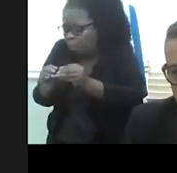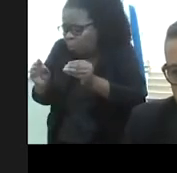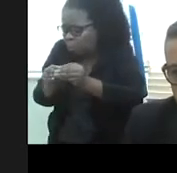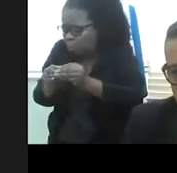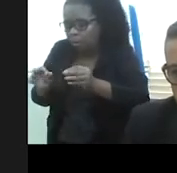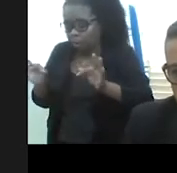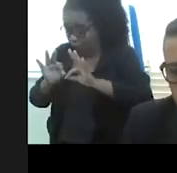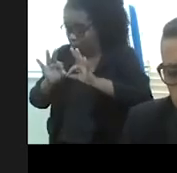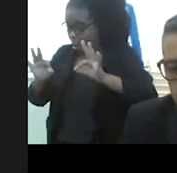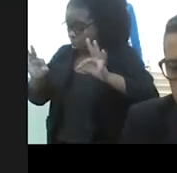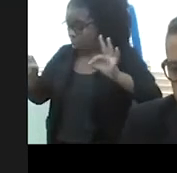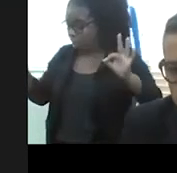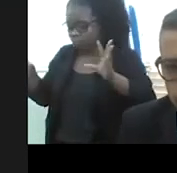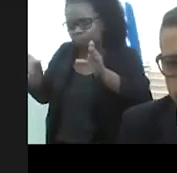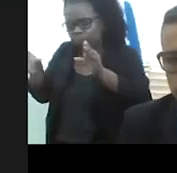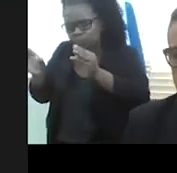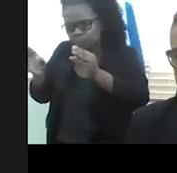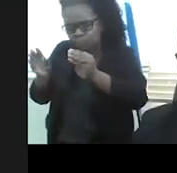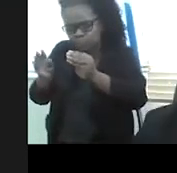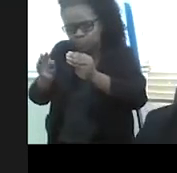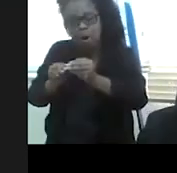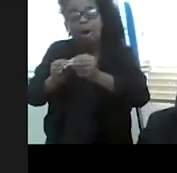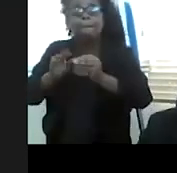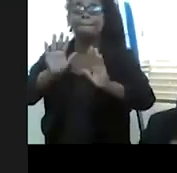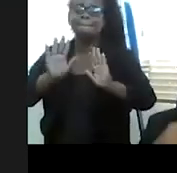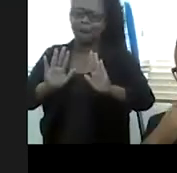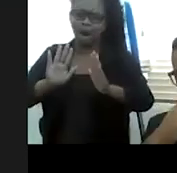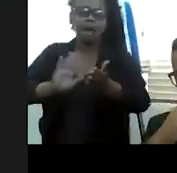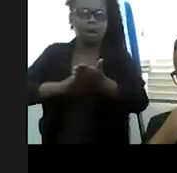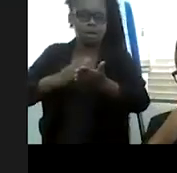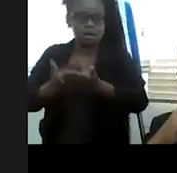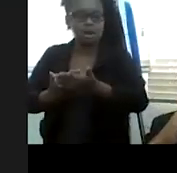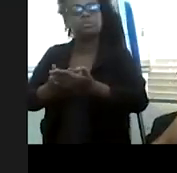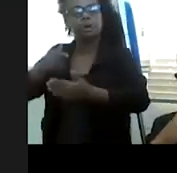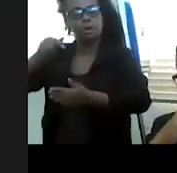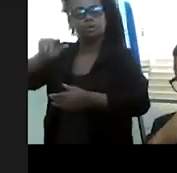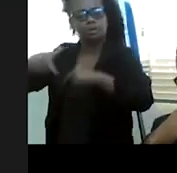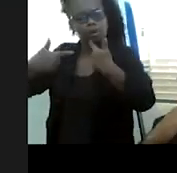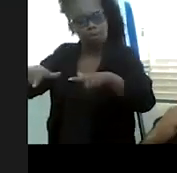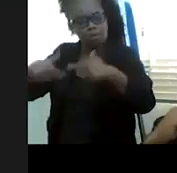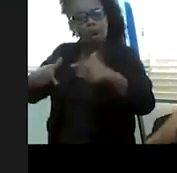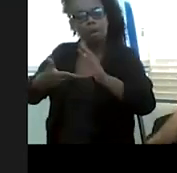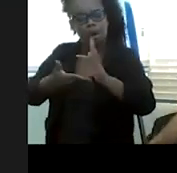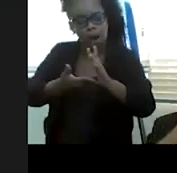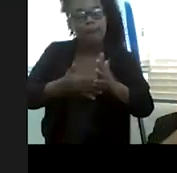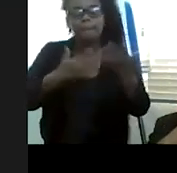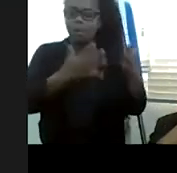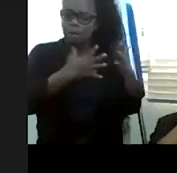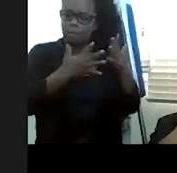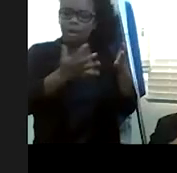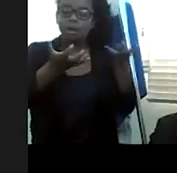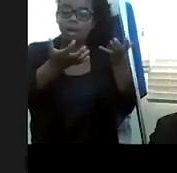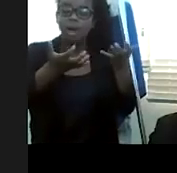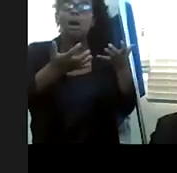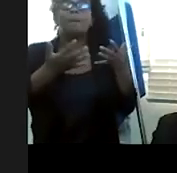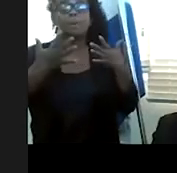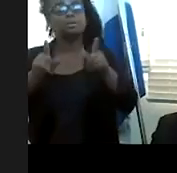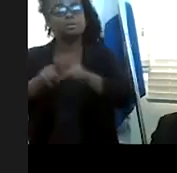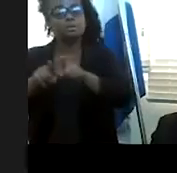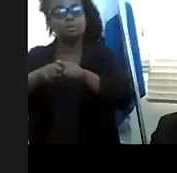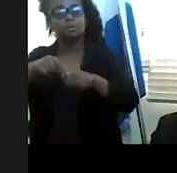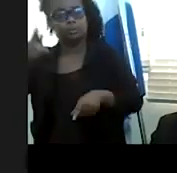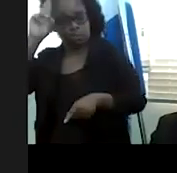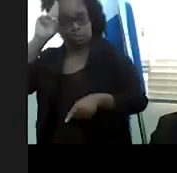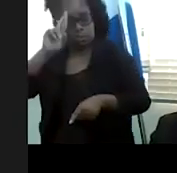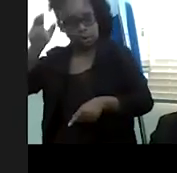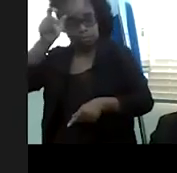poucas palavras, e as intérpretes desta casa estão de parabéns, e eu parabenizo Vossa Excelência por estar